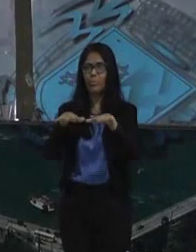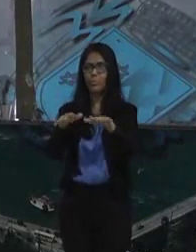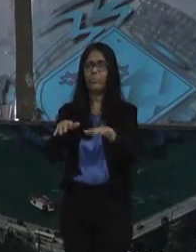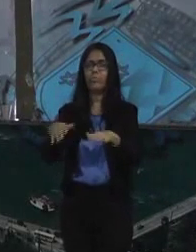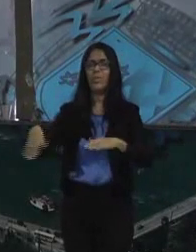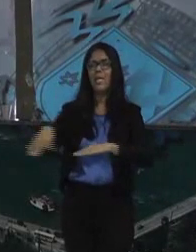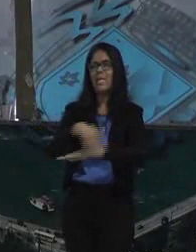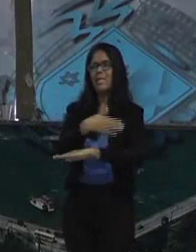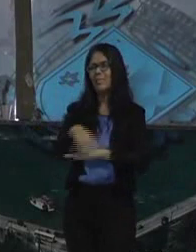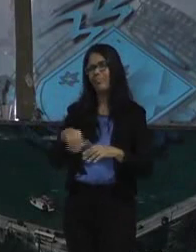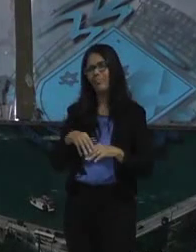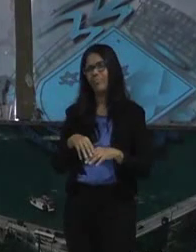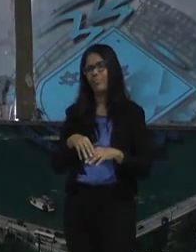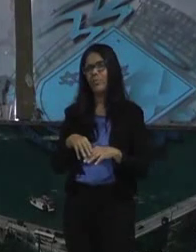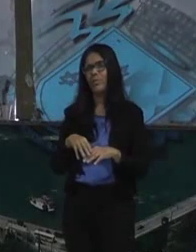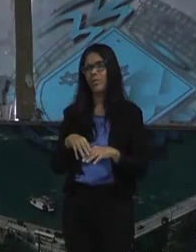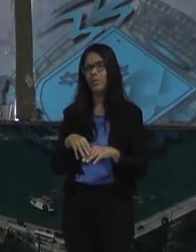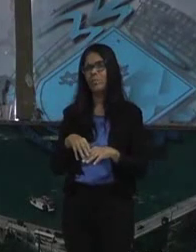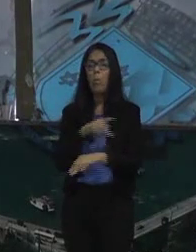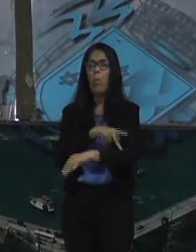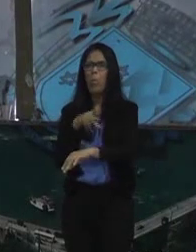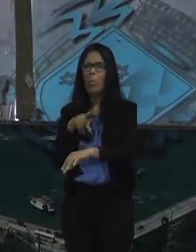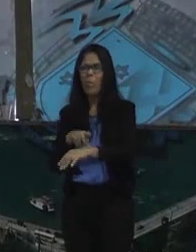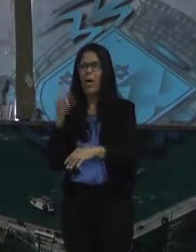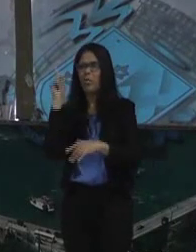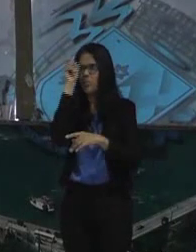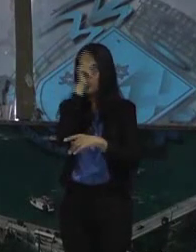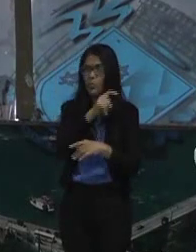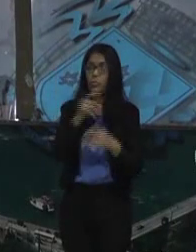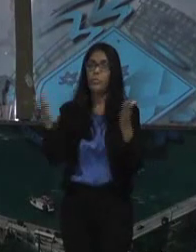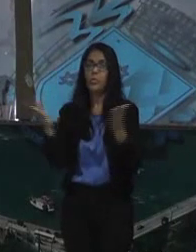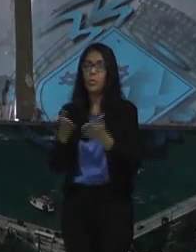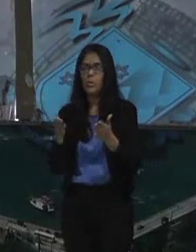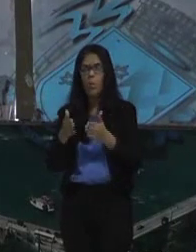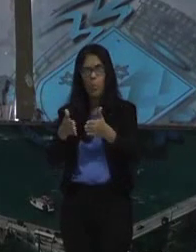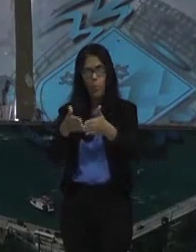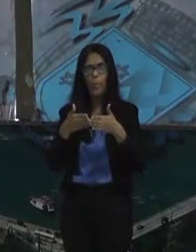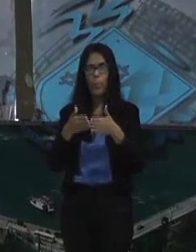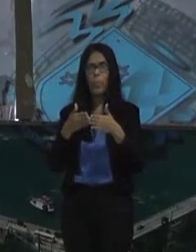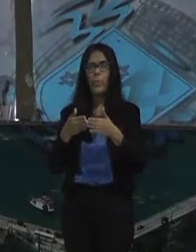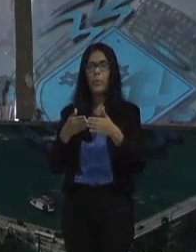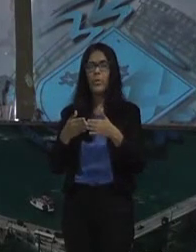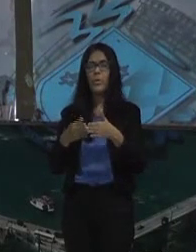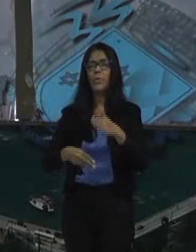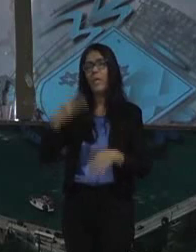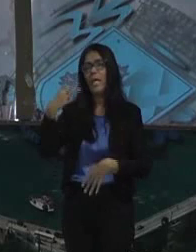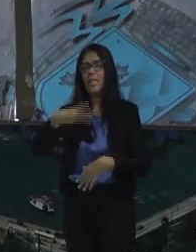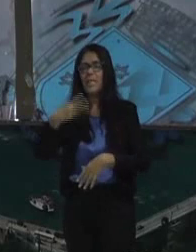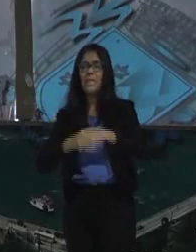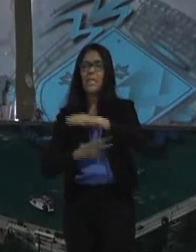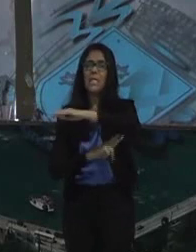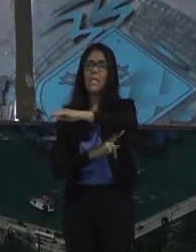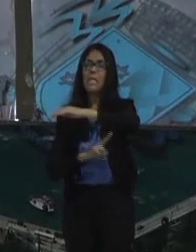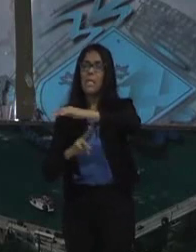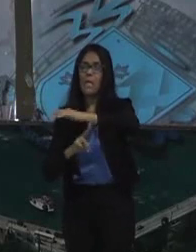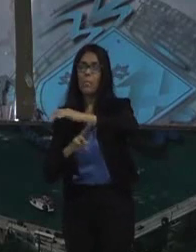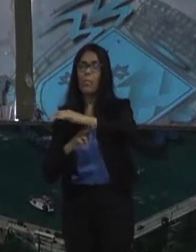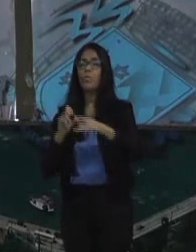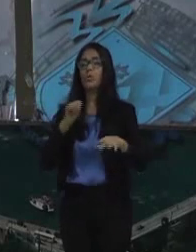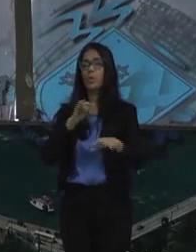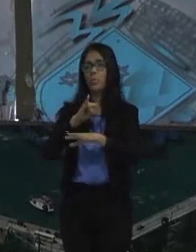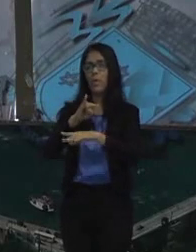por fora dela. Então, a partir do momento que construir essa terceira ponte, toda e qualquer